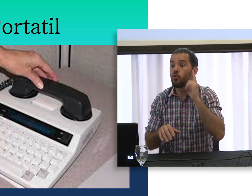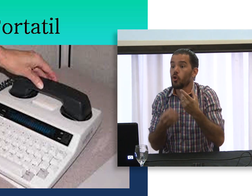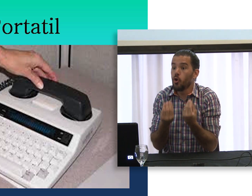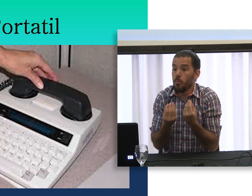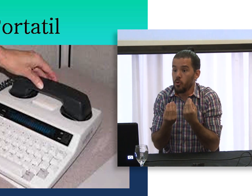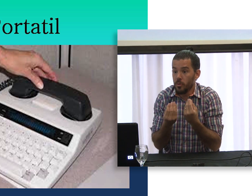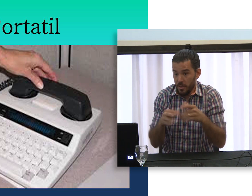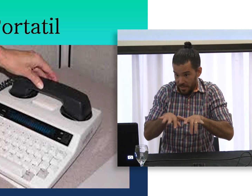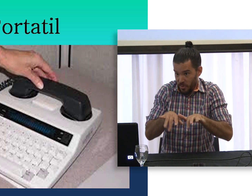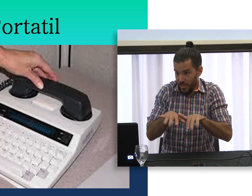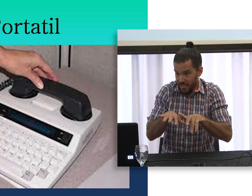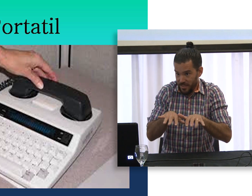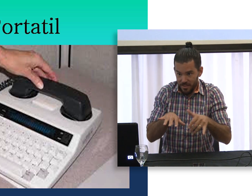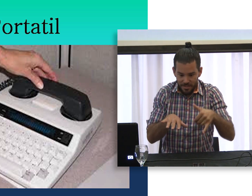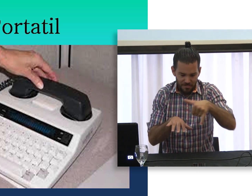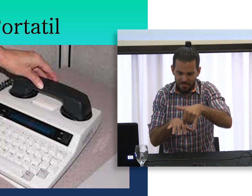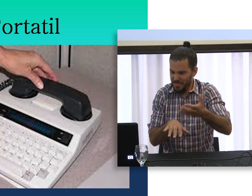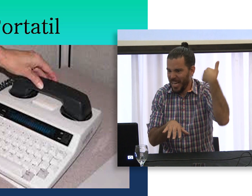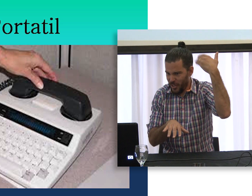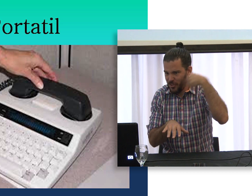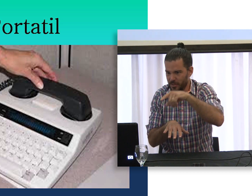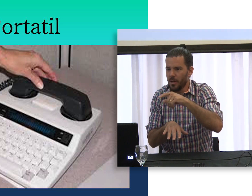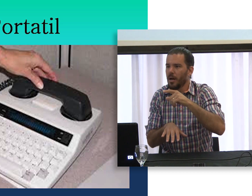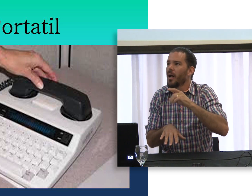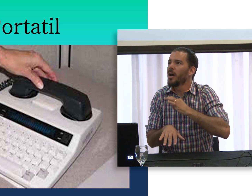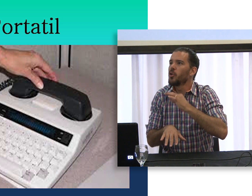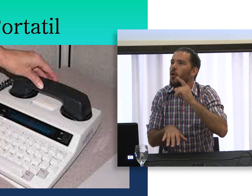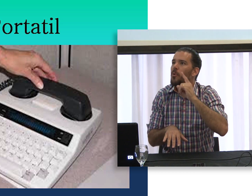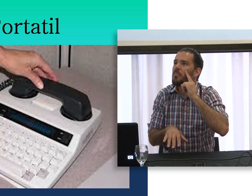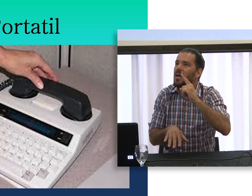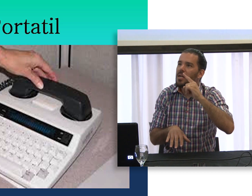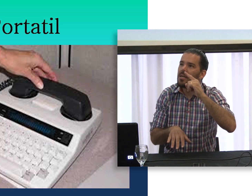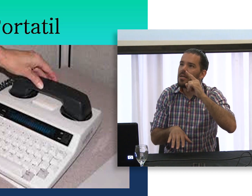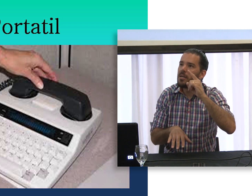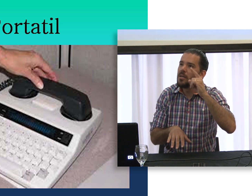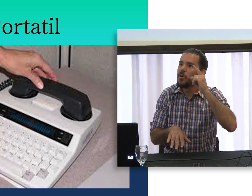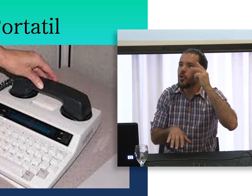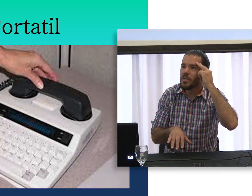oyentes. ¿Y los sordos cómo nos comunicábamos? Dice, este modelo viejo es de